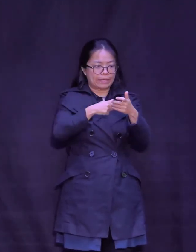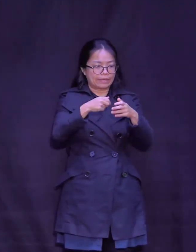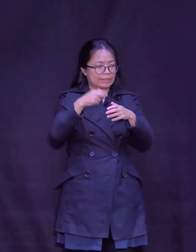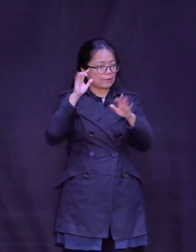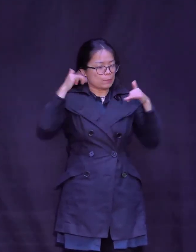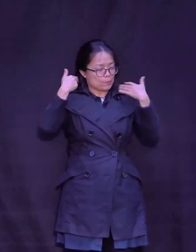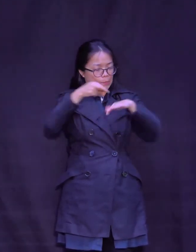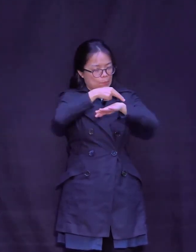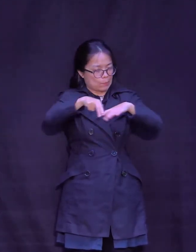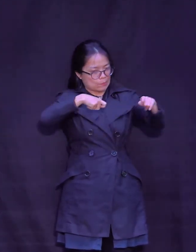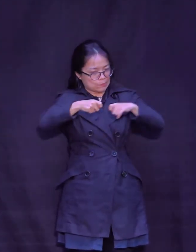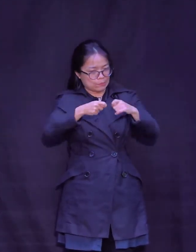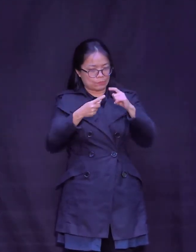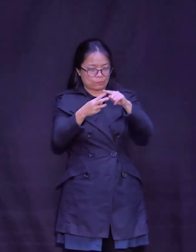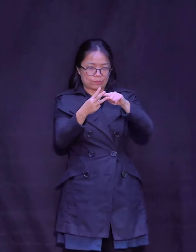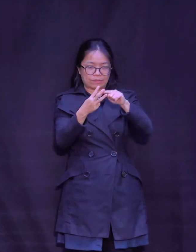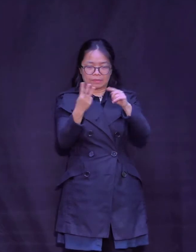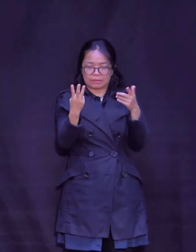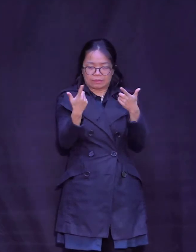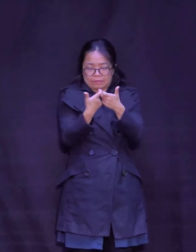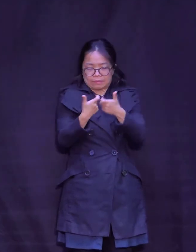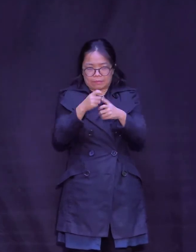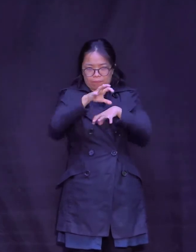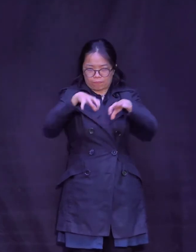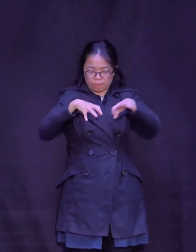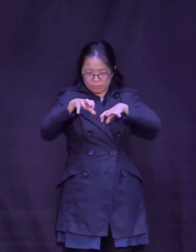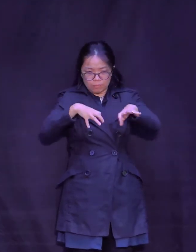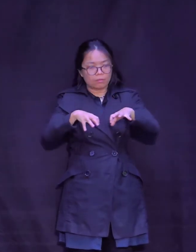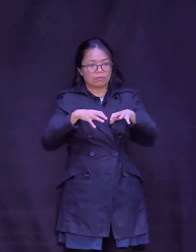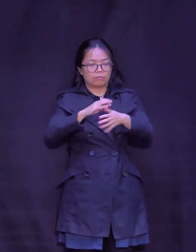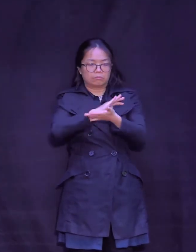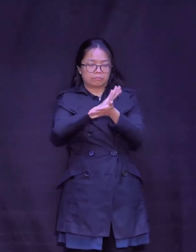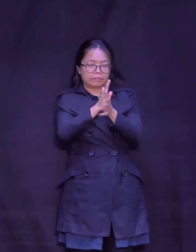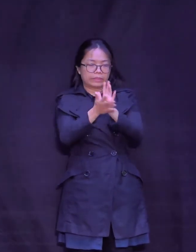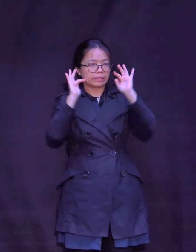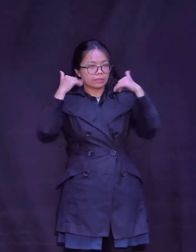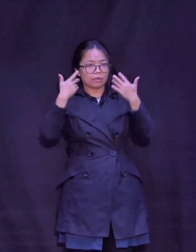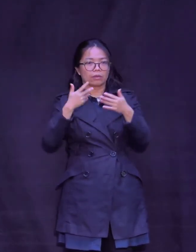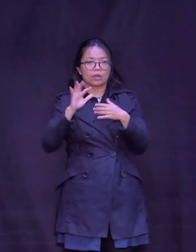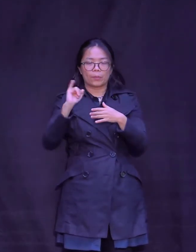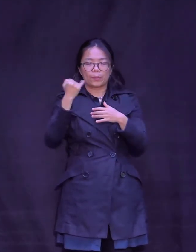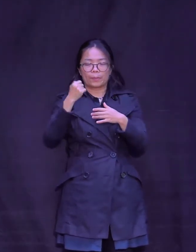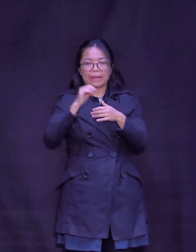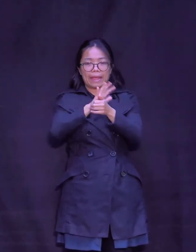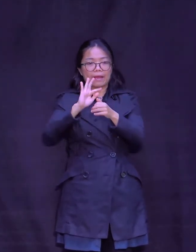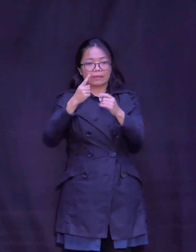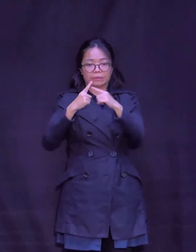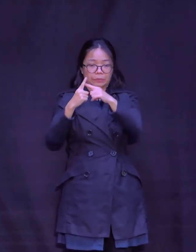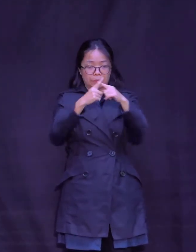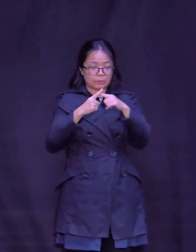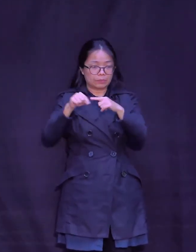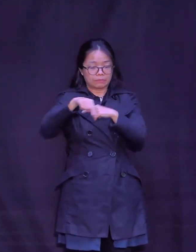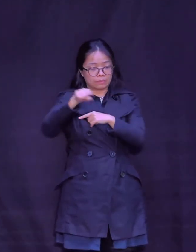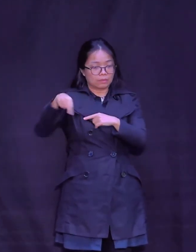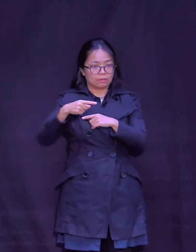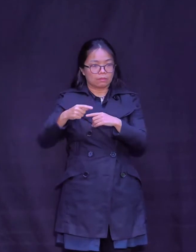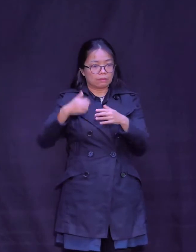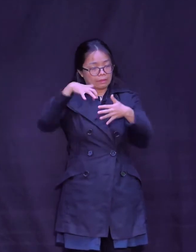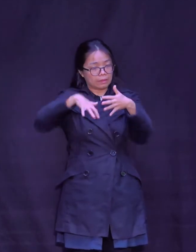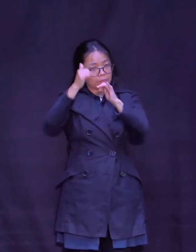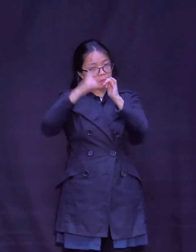家 Elio 的把它组合的这一支作品《不被爱的女人们》，其实是在讲